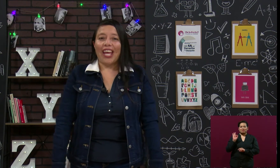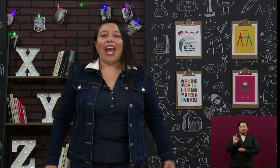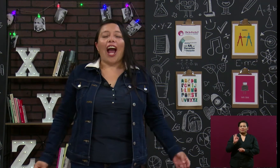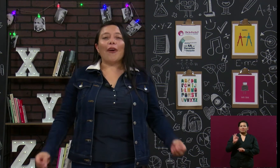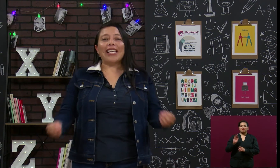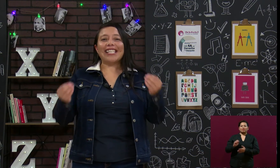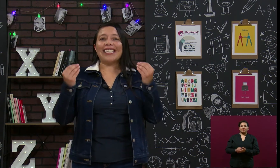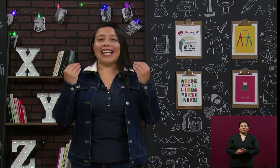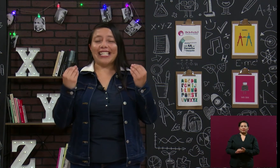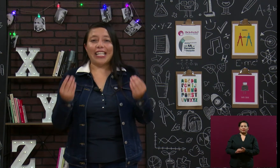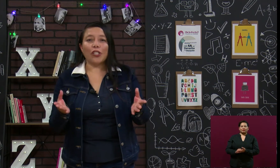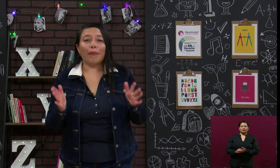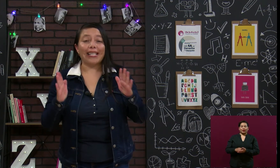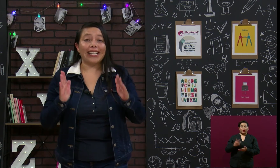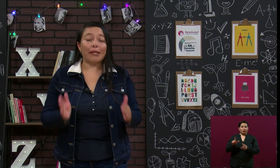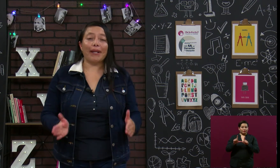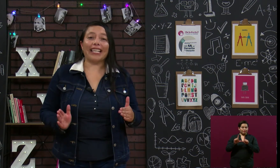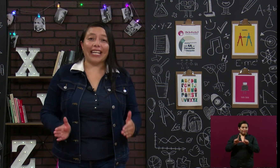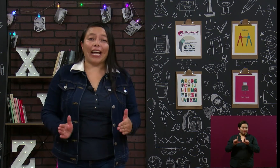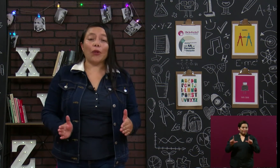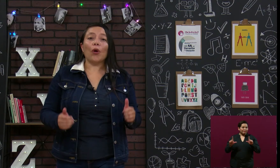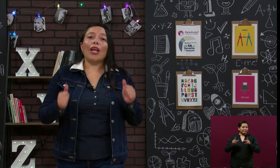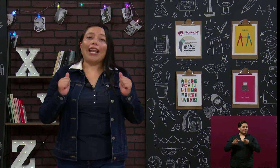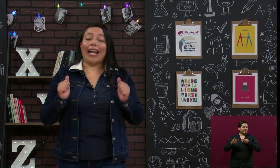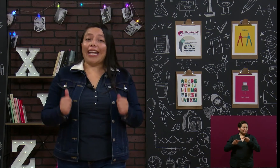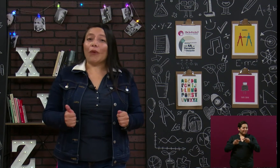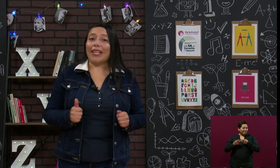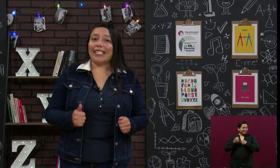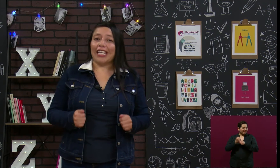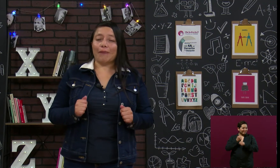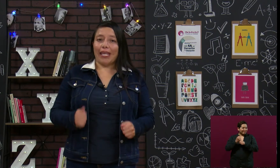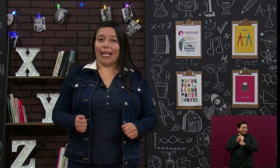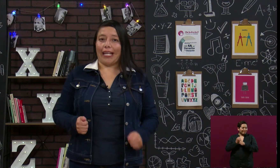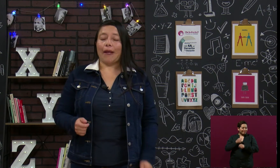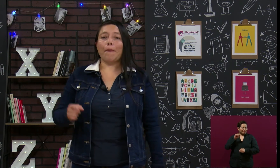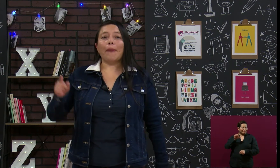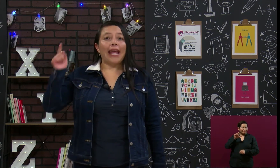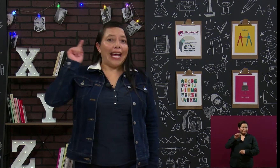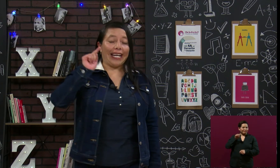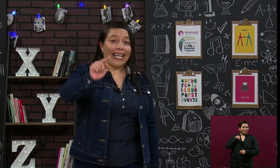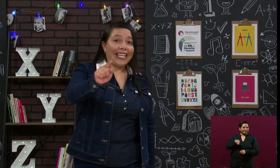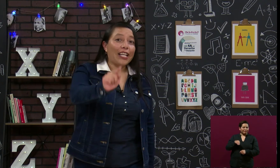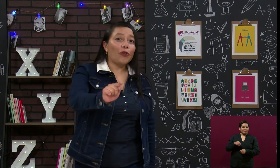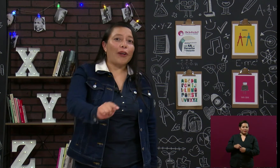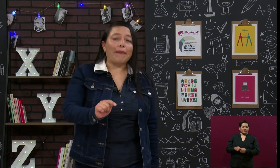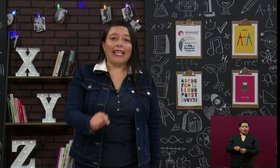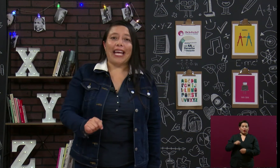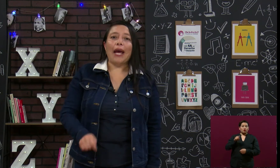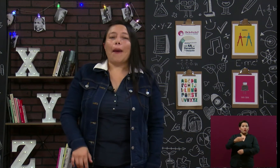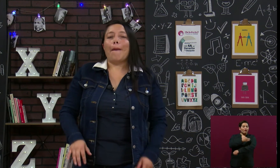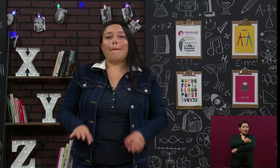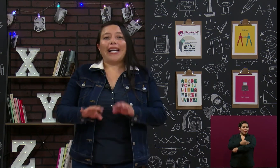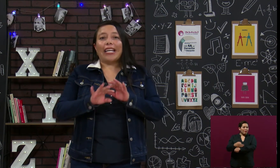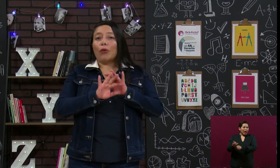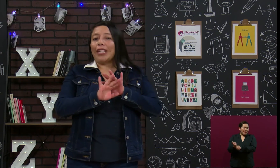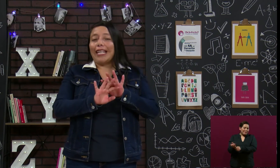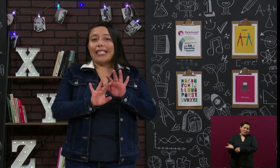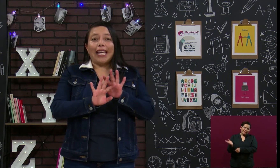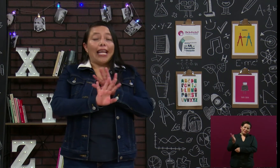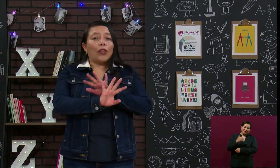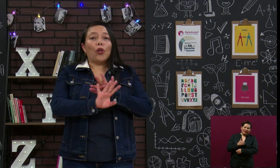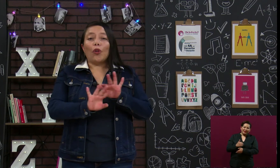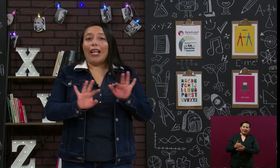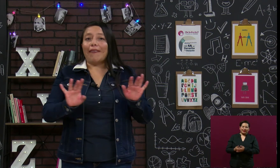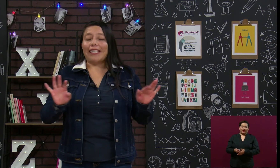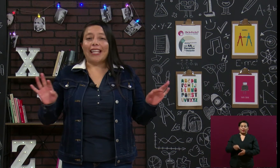¡Excelente! Ahora sí estás listo para seguir practicando la lengua de señas mexicana. Reta a tu familia para que